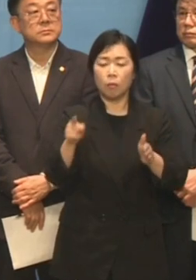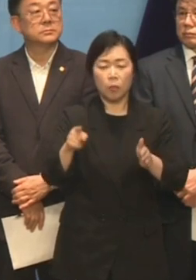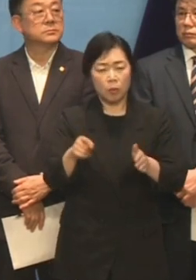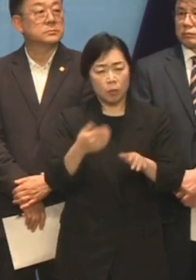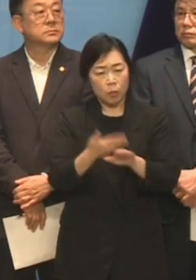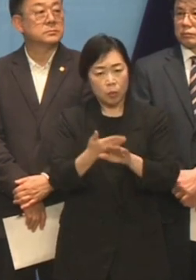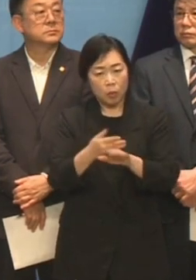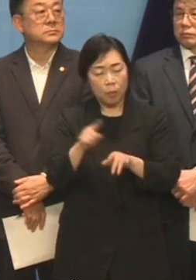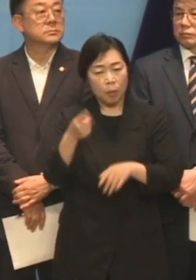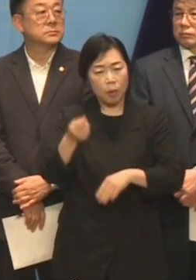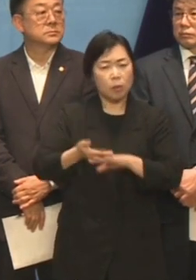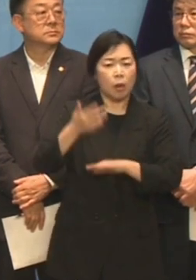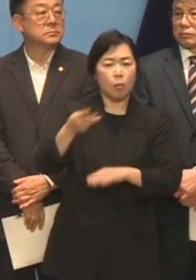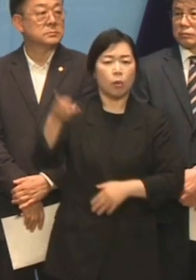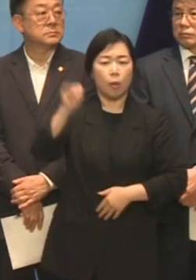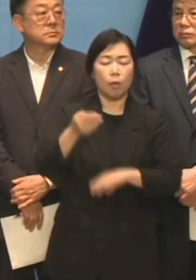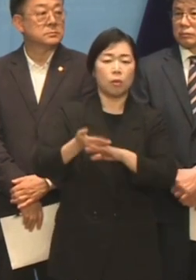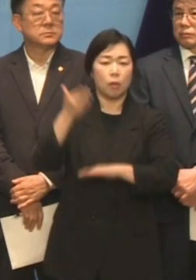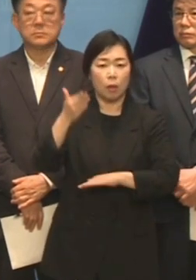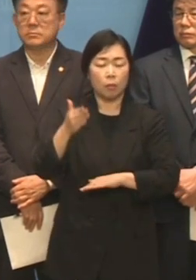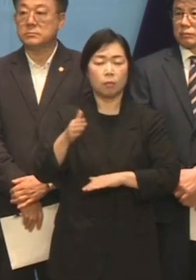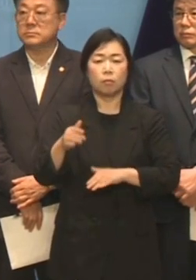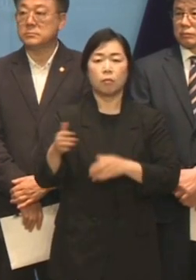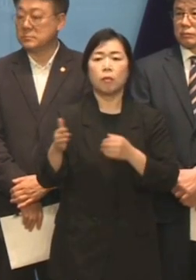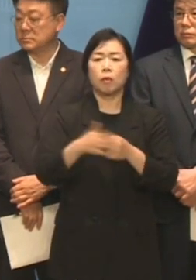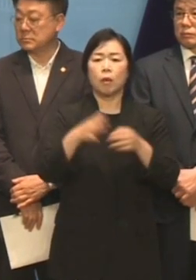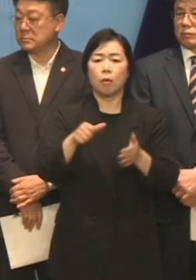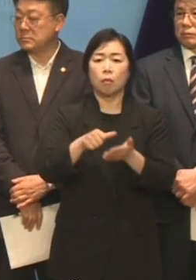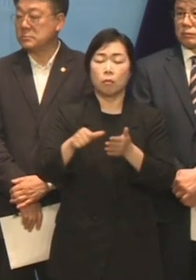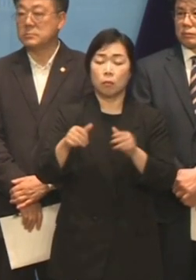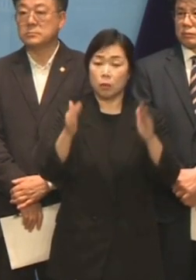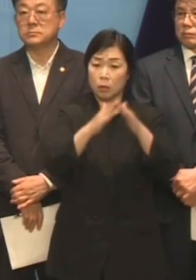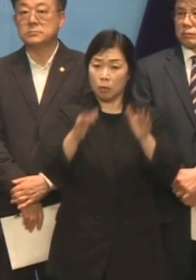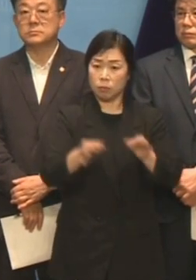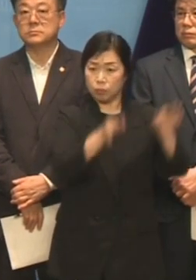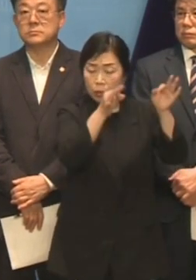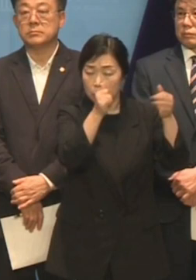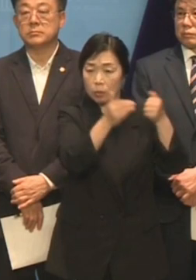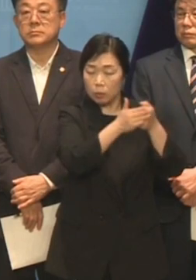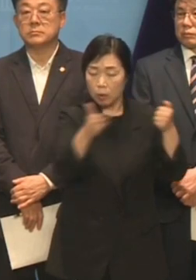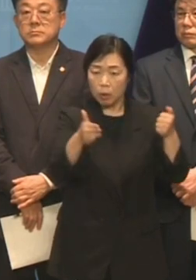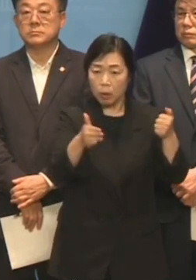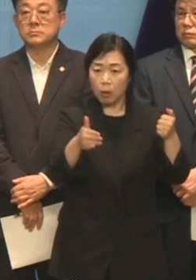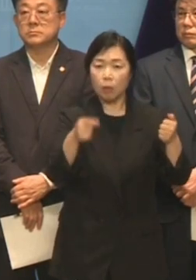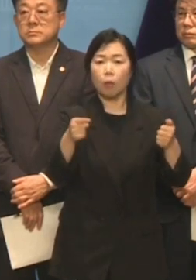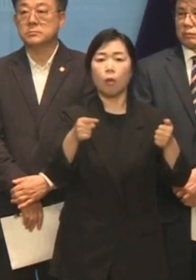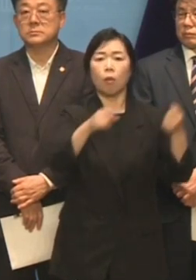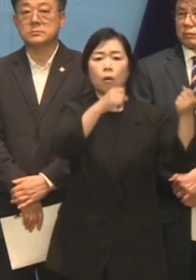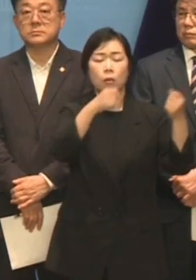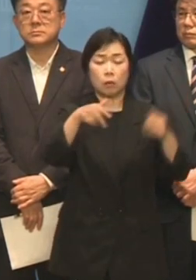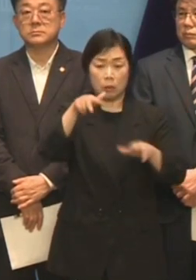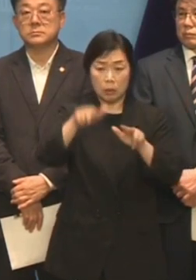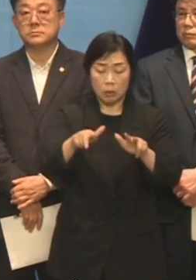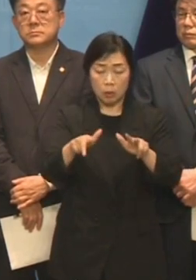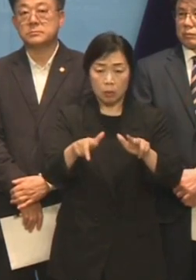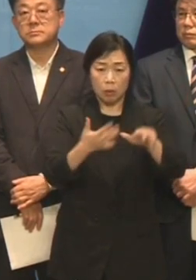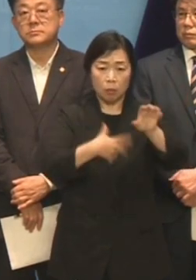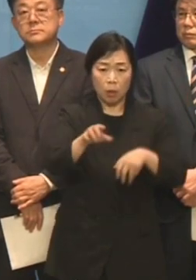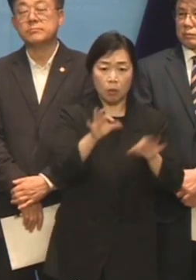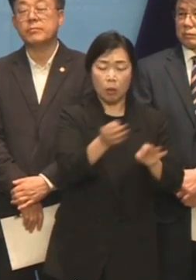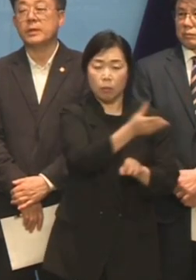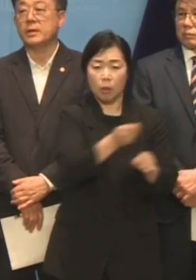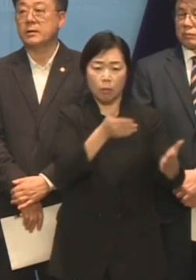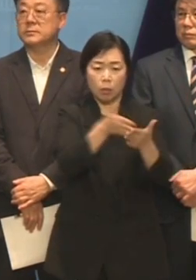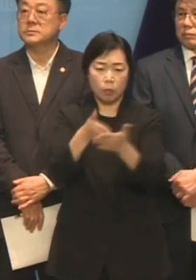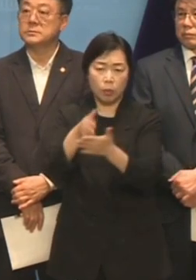심지어는 3억에서 100만 원이 넘는다든지 이런 식으로 해서 현재 피해자로서 인정도 받지 못하고 저리 대환 대출도 받지